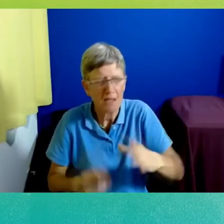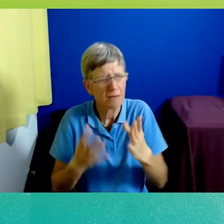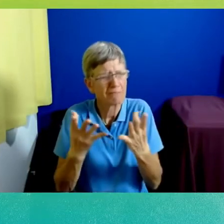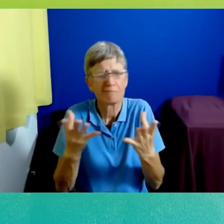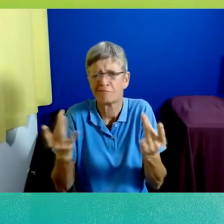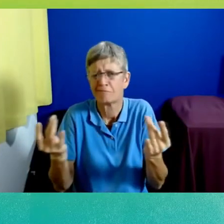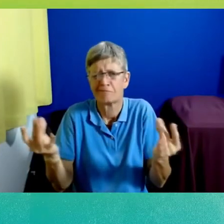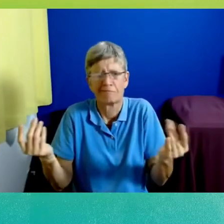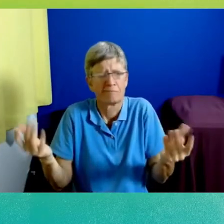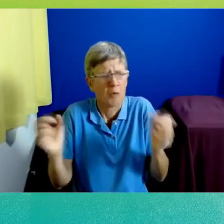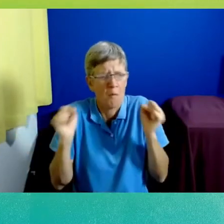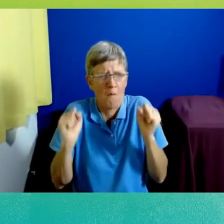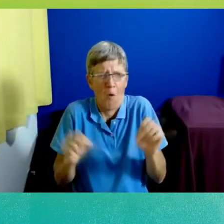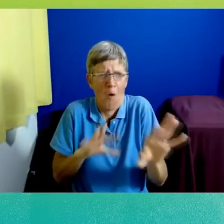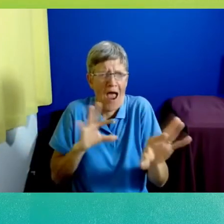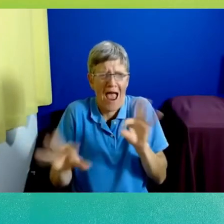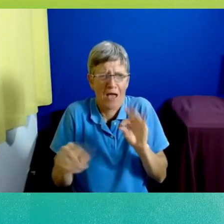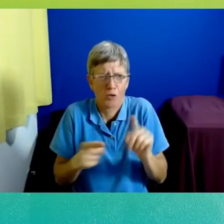classificadores, usando também